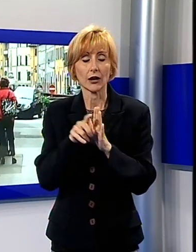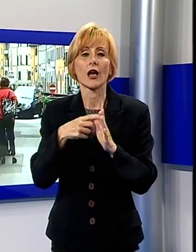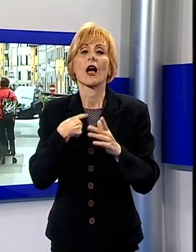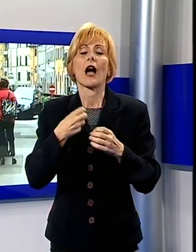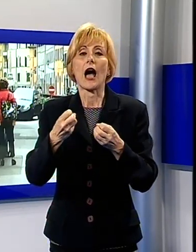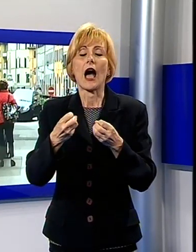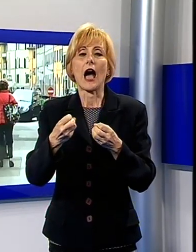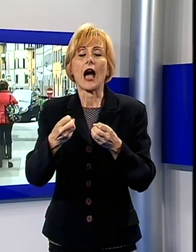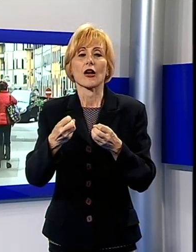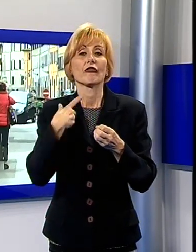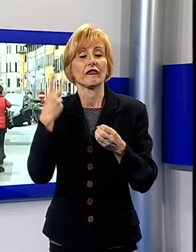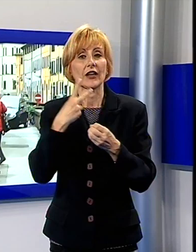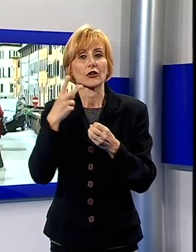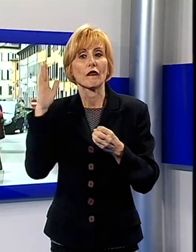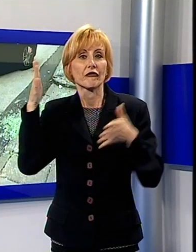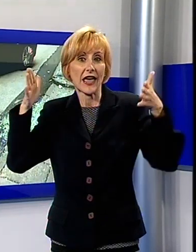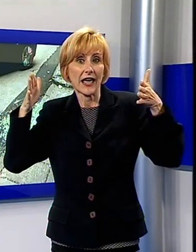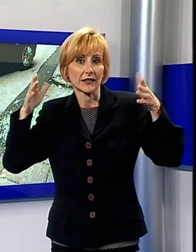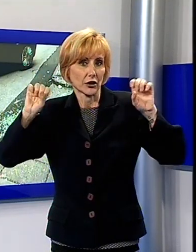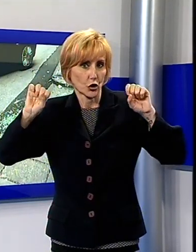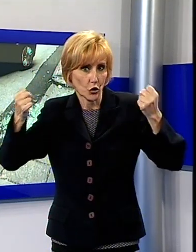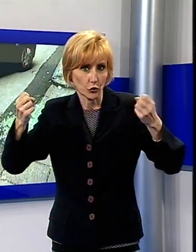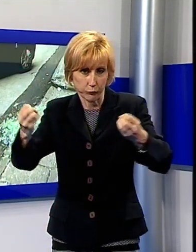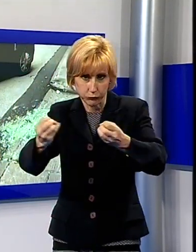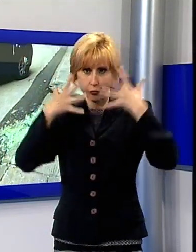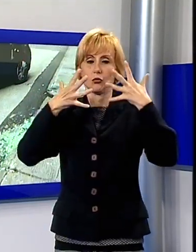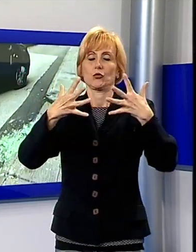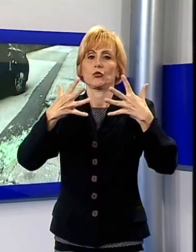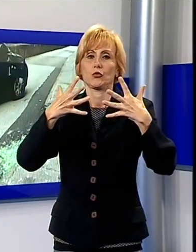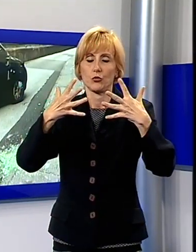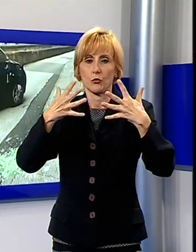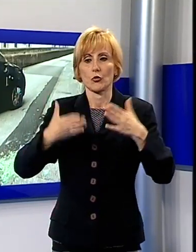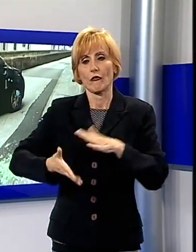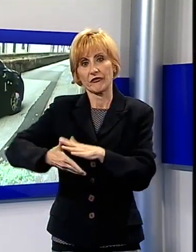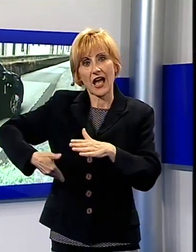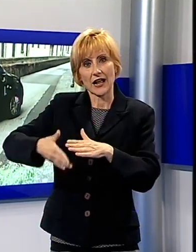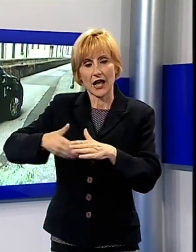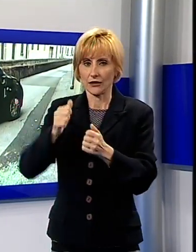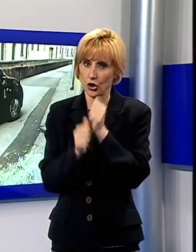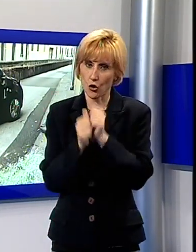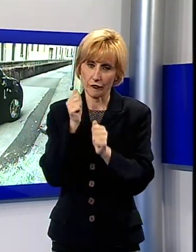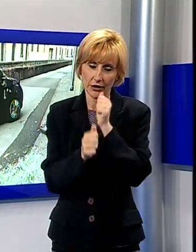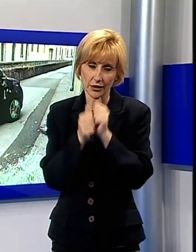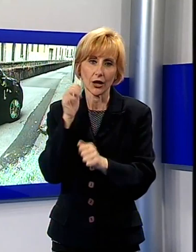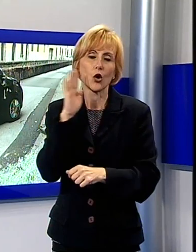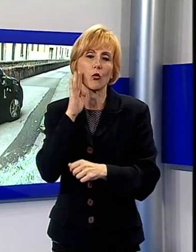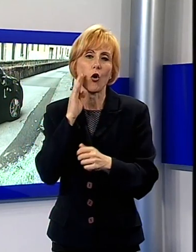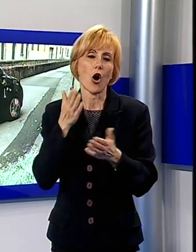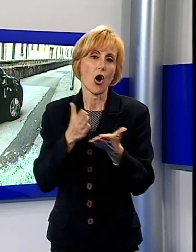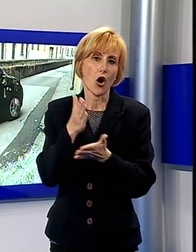funzione, vetri laterali frantumati e fiancata rovinata. Fortunatamente l'uomo, soccorso dal 118, non ha riportato